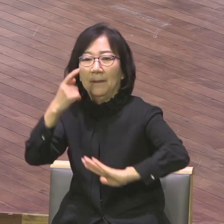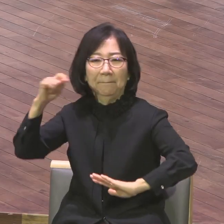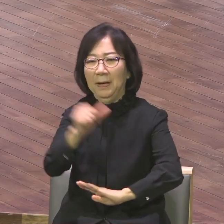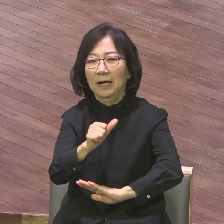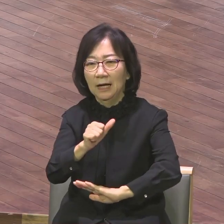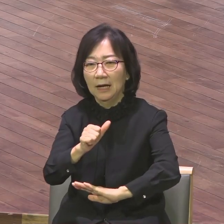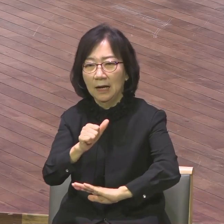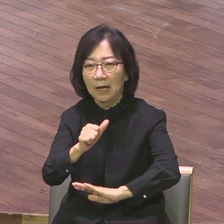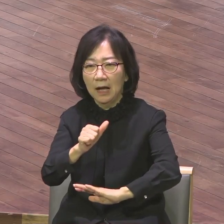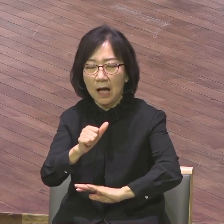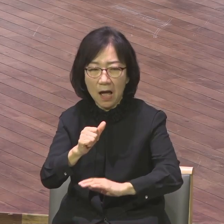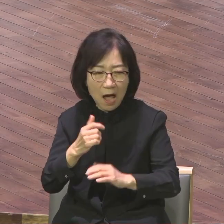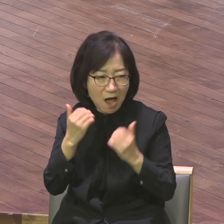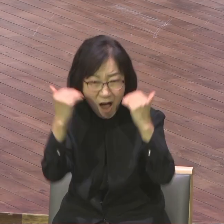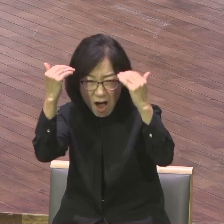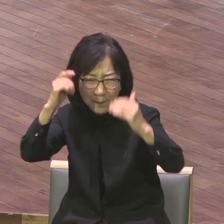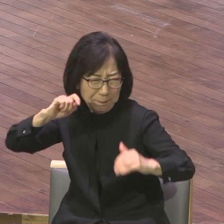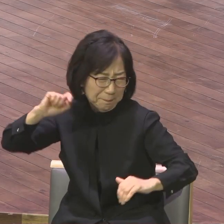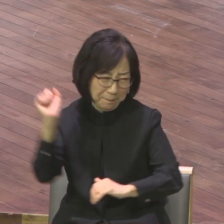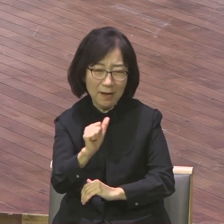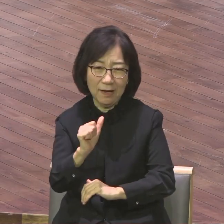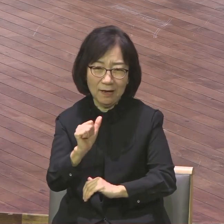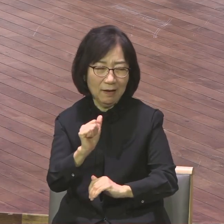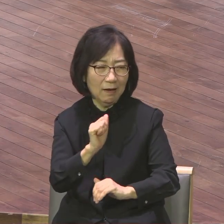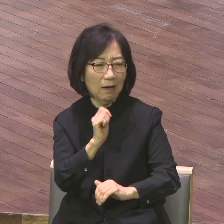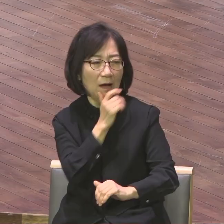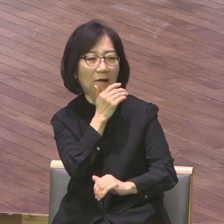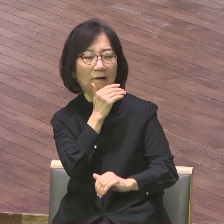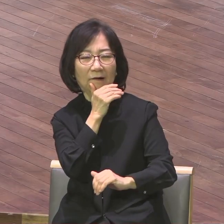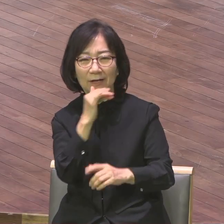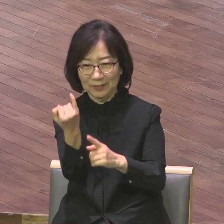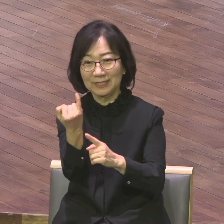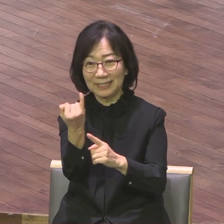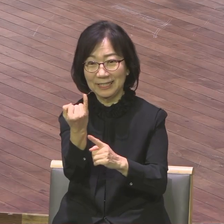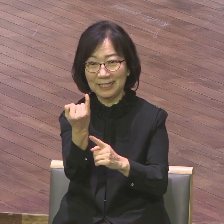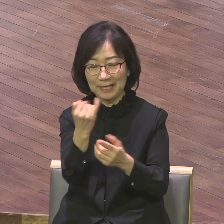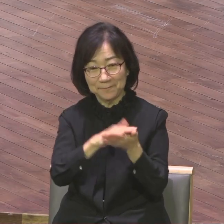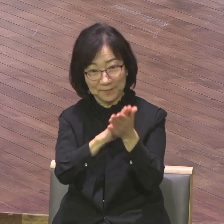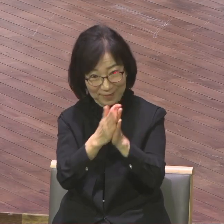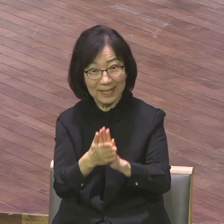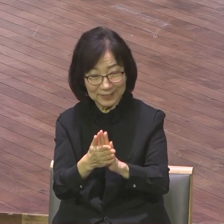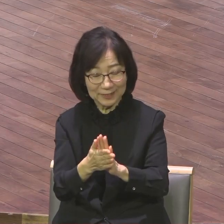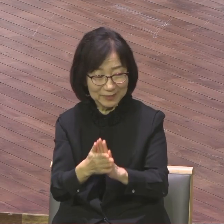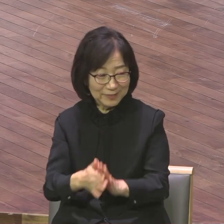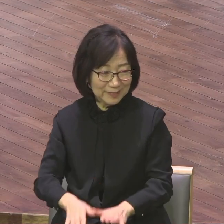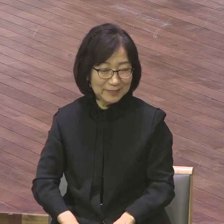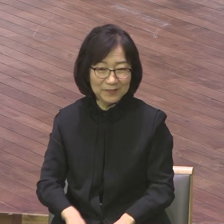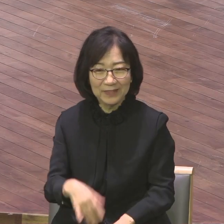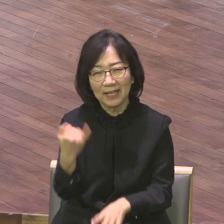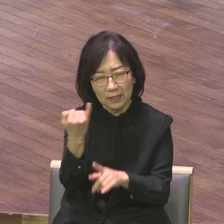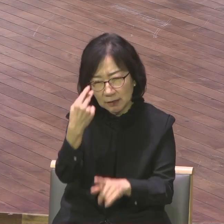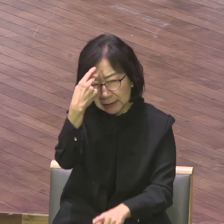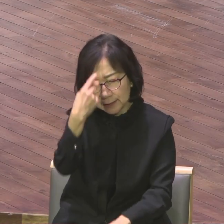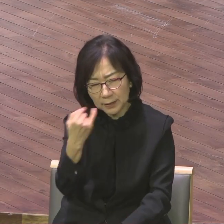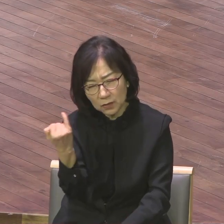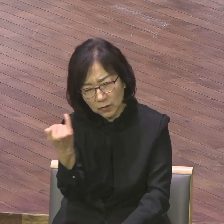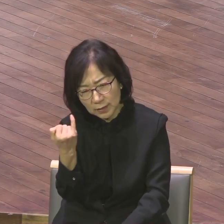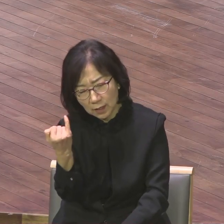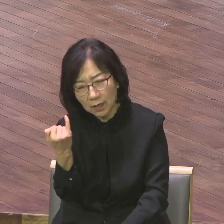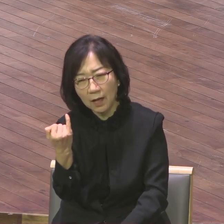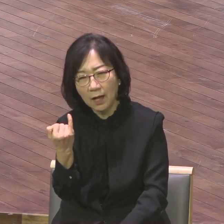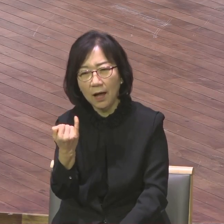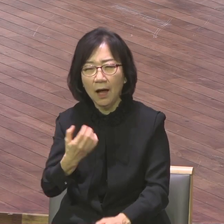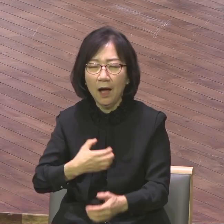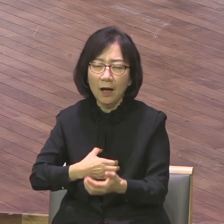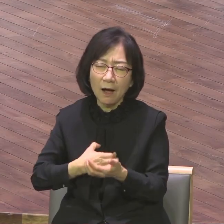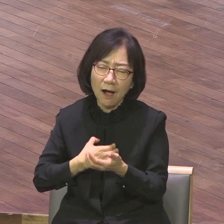내는 것이 영적 성장의 플랫폼이다. 이 사마리아 여자가 받아서 감격을